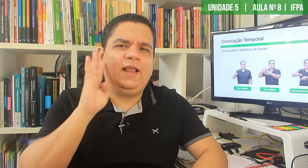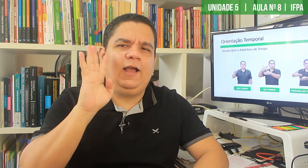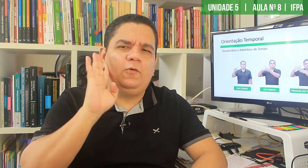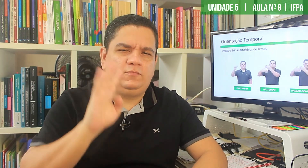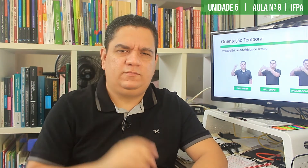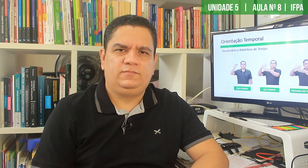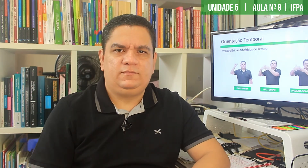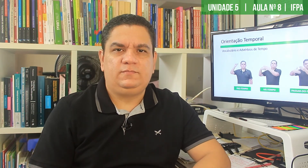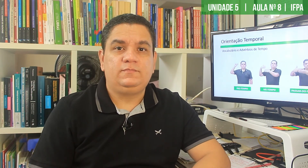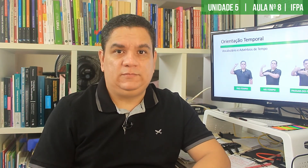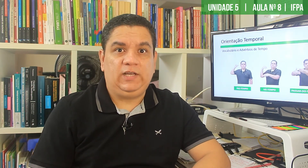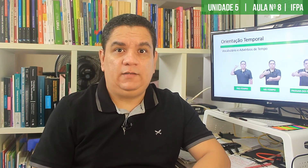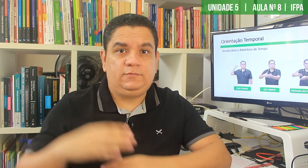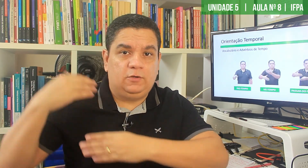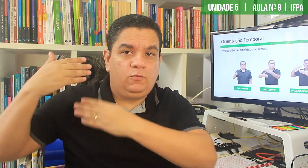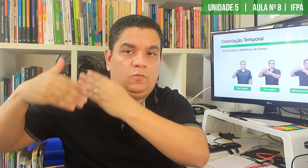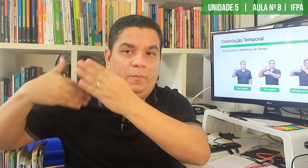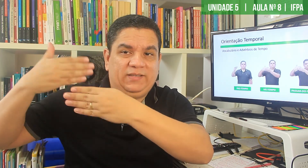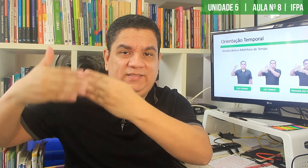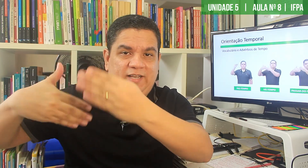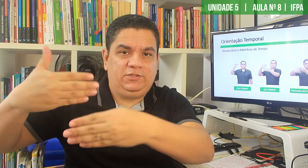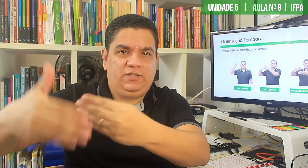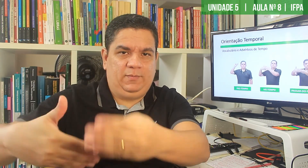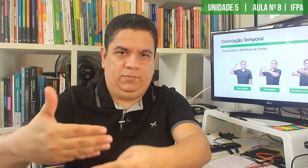legal, tá? Então, o passar de tempo.